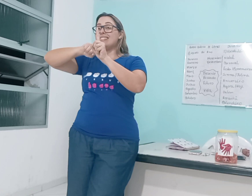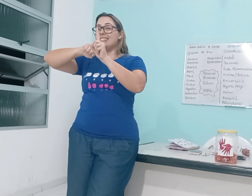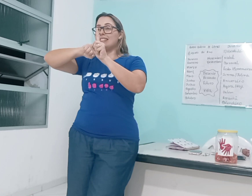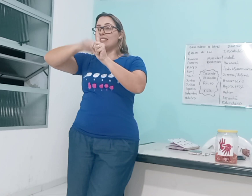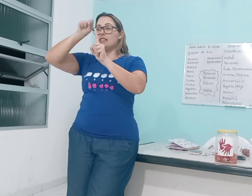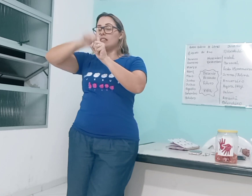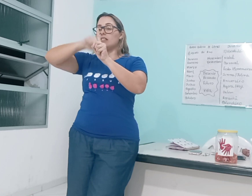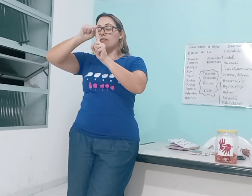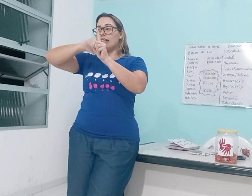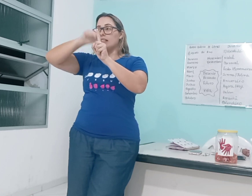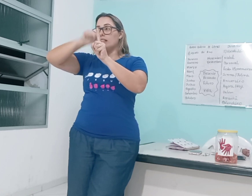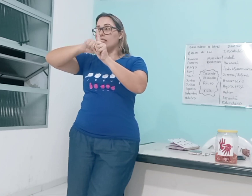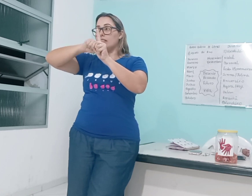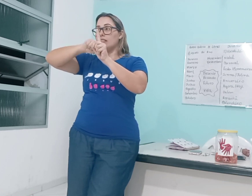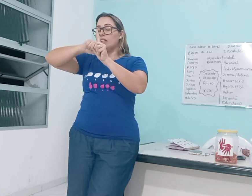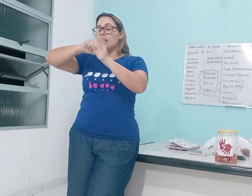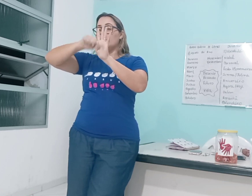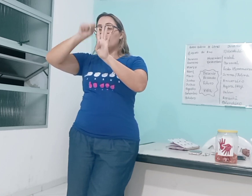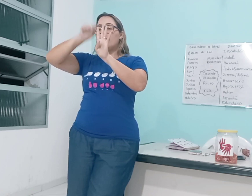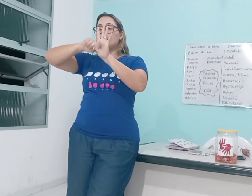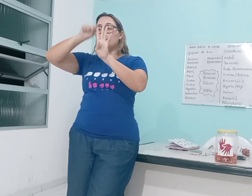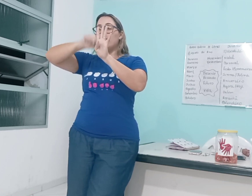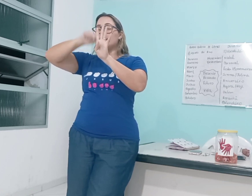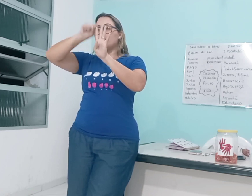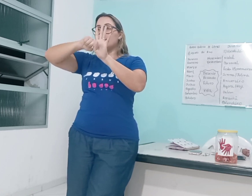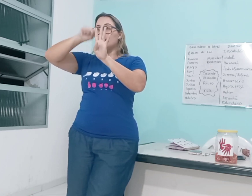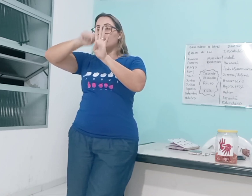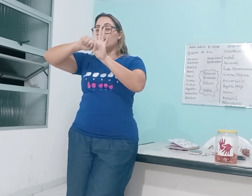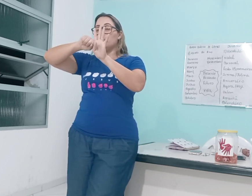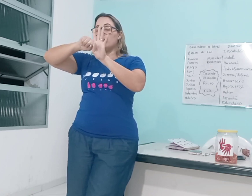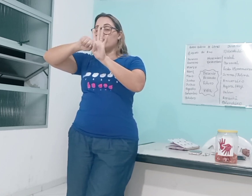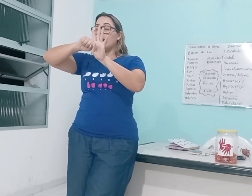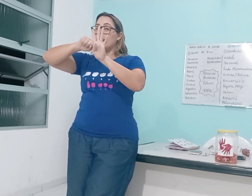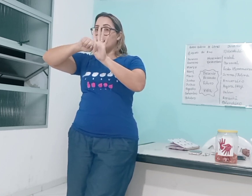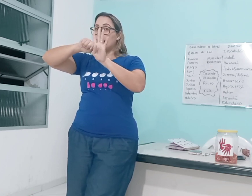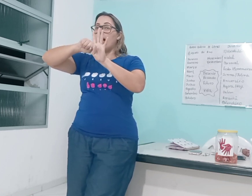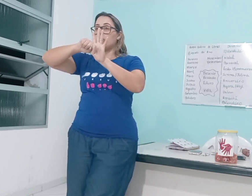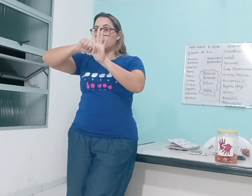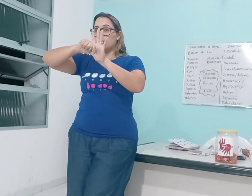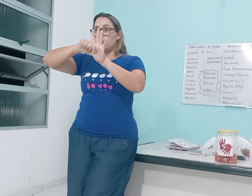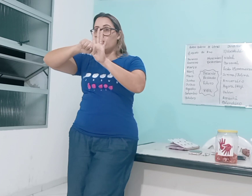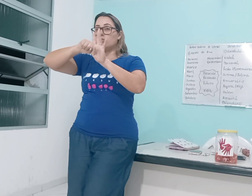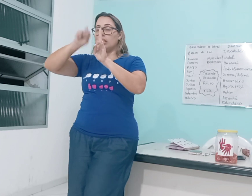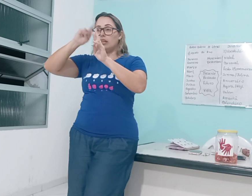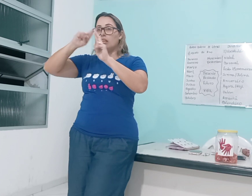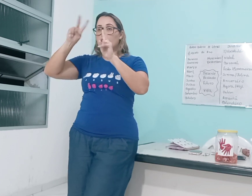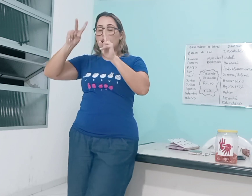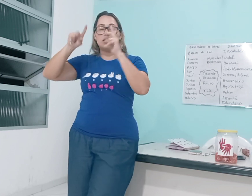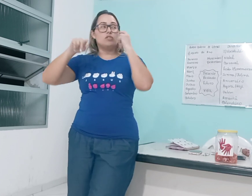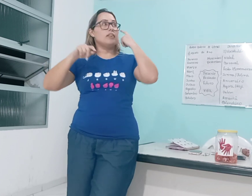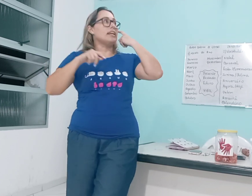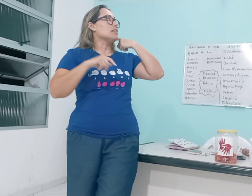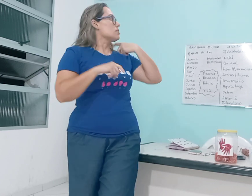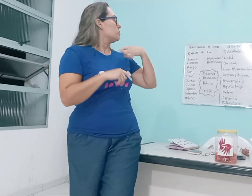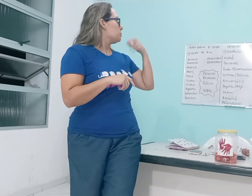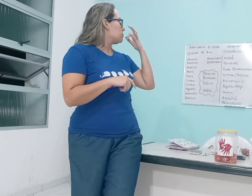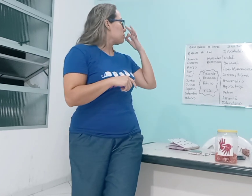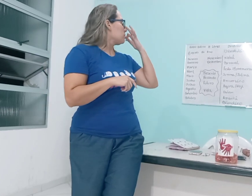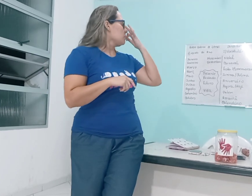meses. Você faz isso aqui. Não faz meses aqui, porque isso aqui é calendário. Tá bom? Tem essa diferença.